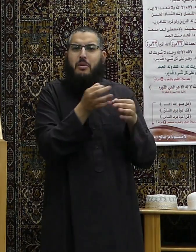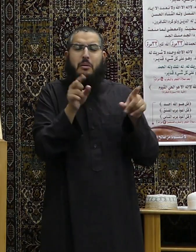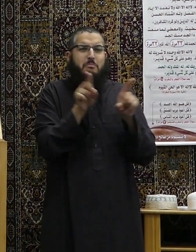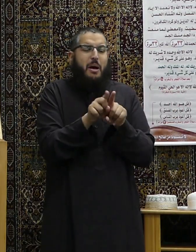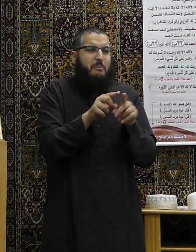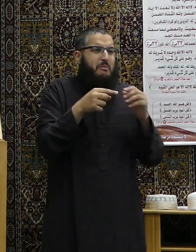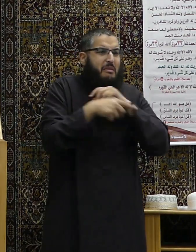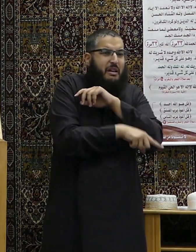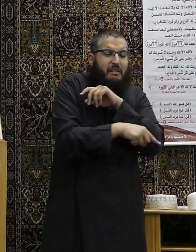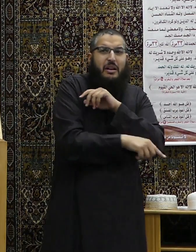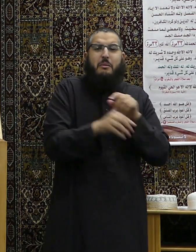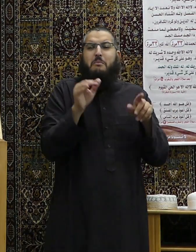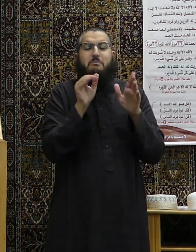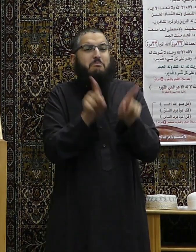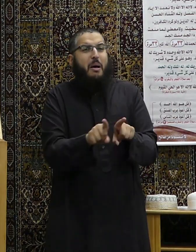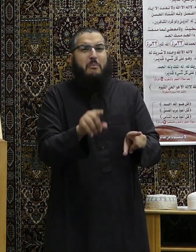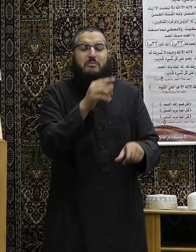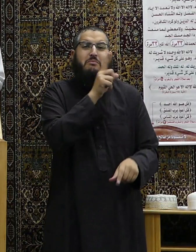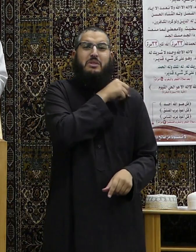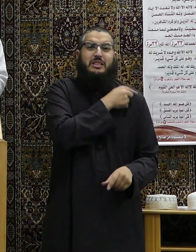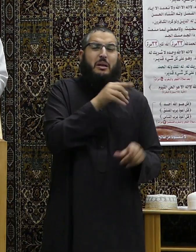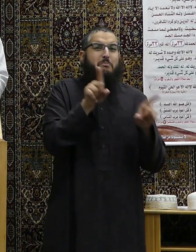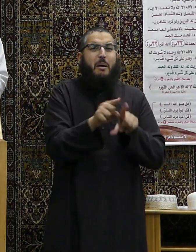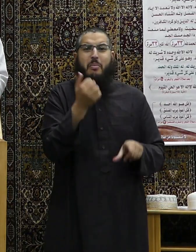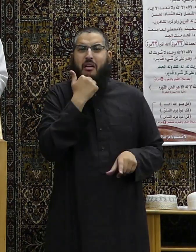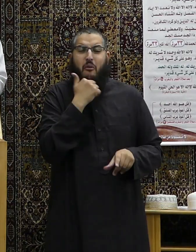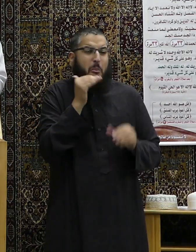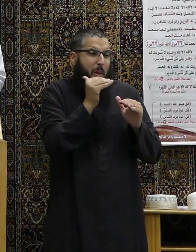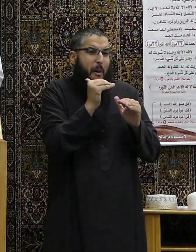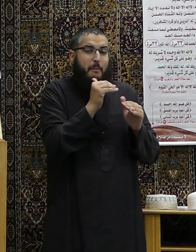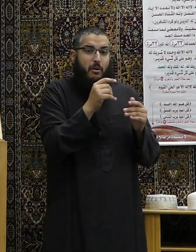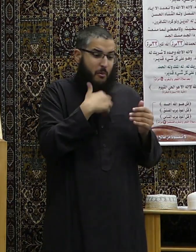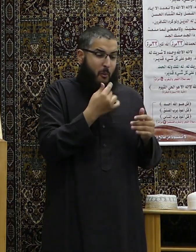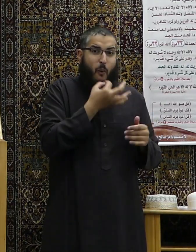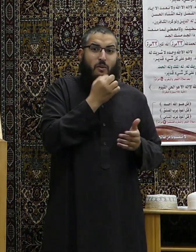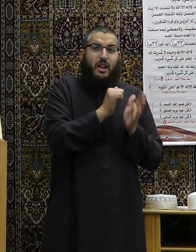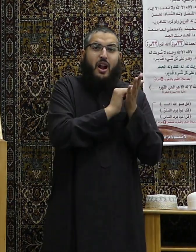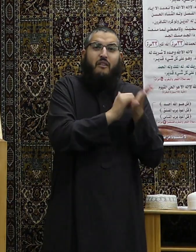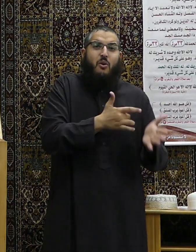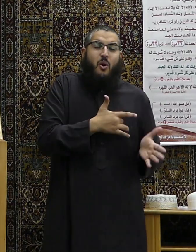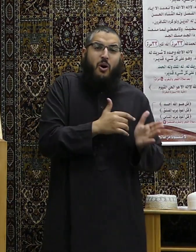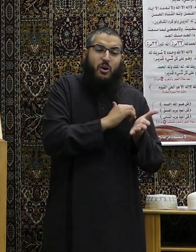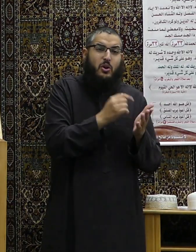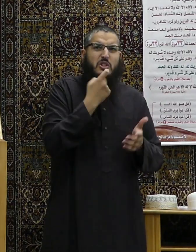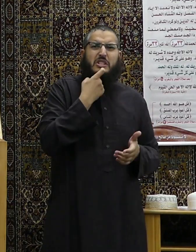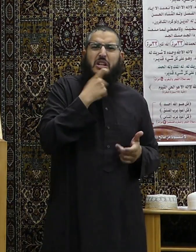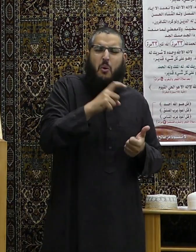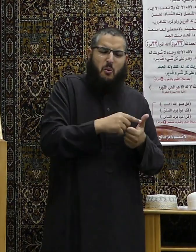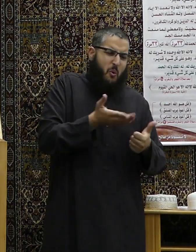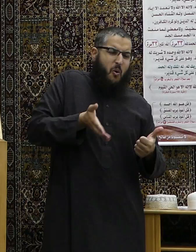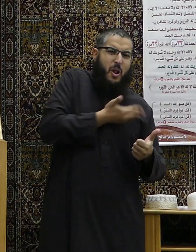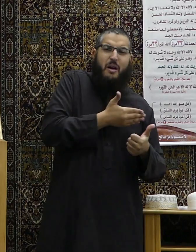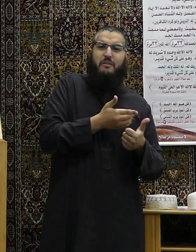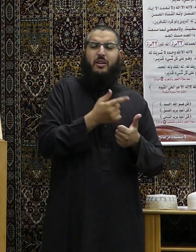mêmes vices, avec les mêmes péchés, avec les mêmes défauts. Au lieu de nettoyer notre cœur de la jalousie,